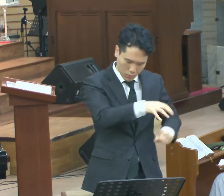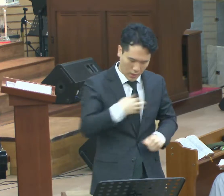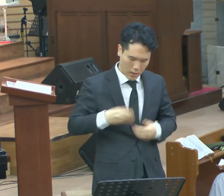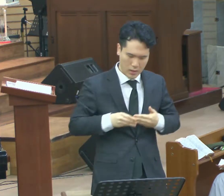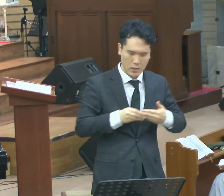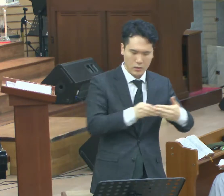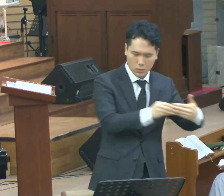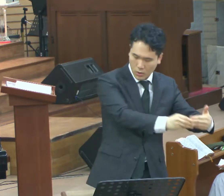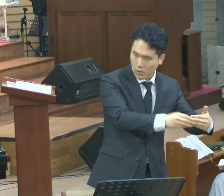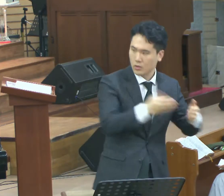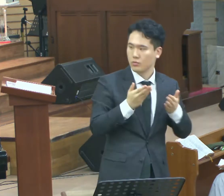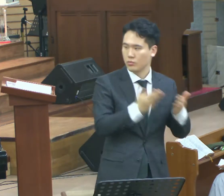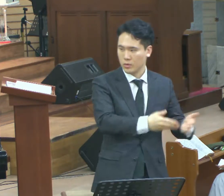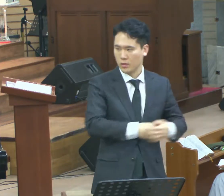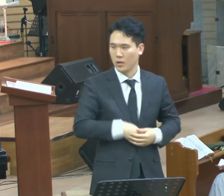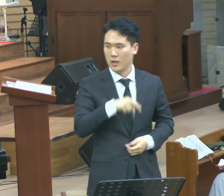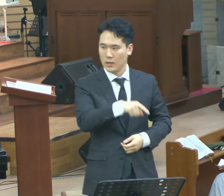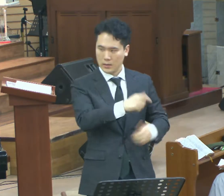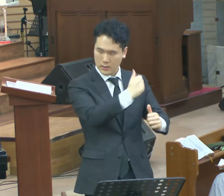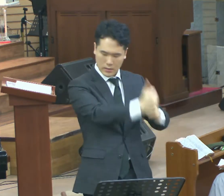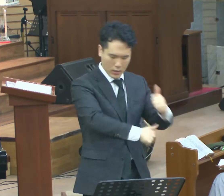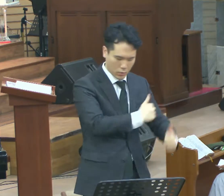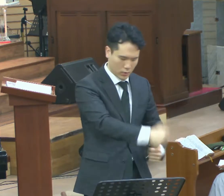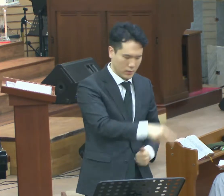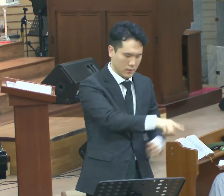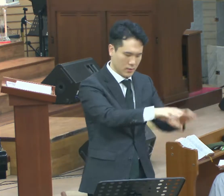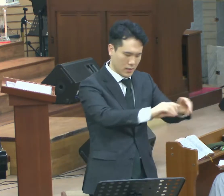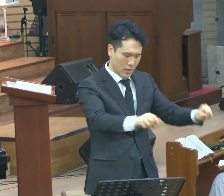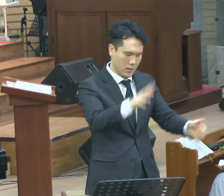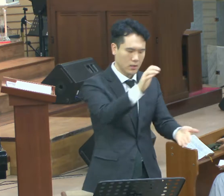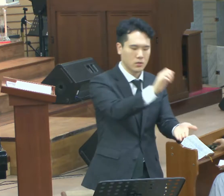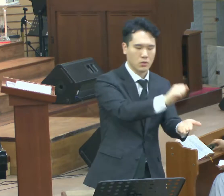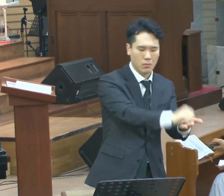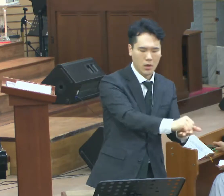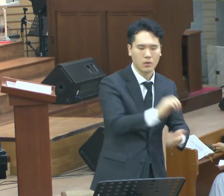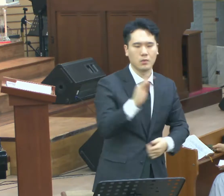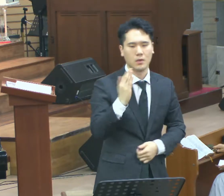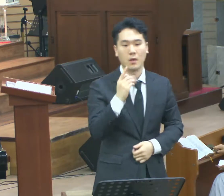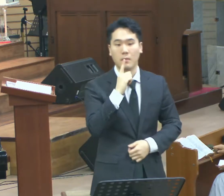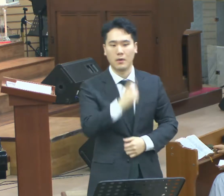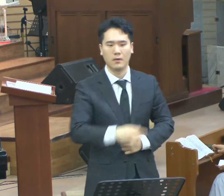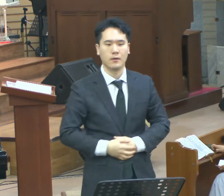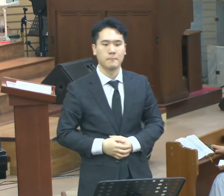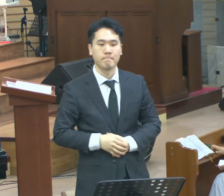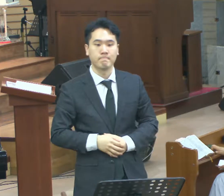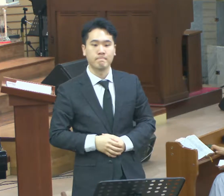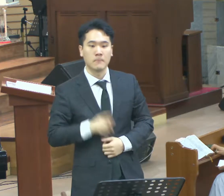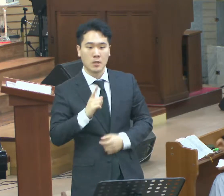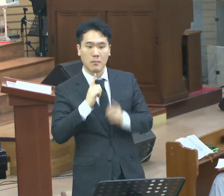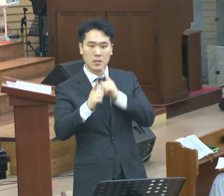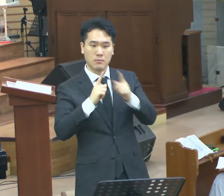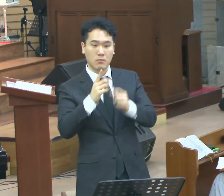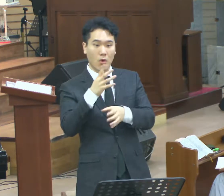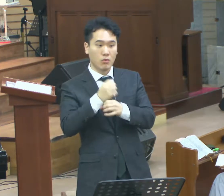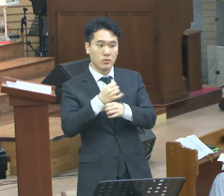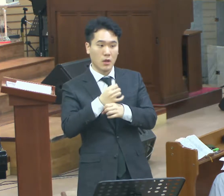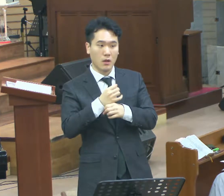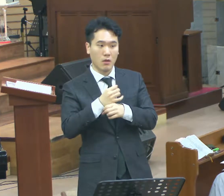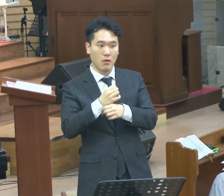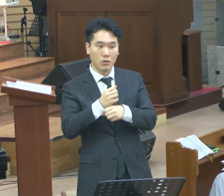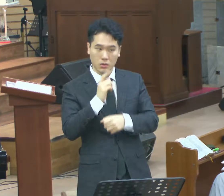인도하여 드리리니 그의 자손이 그 땅을 차지하리라. 자, 이 말씀을 언제 주셨냐면 45년